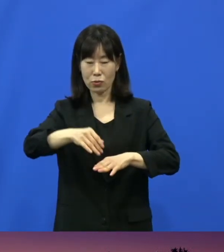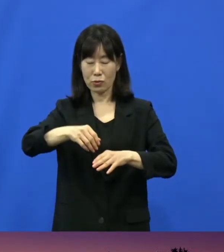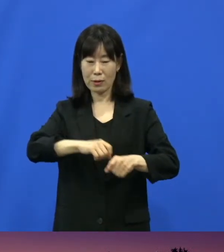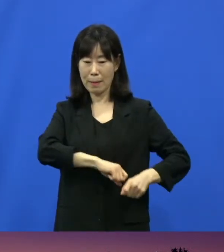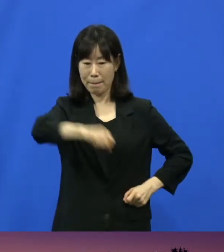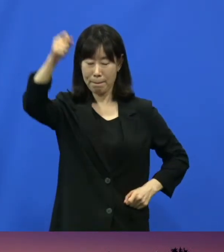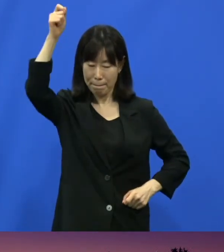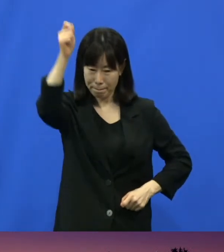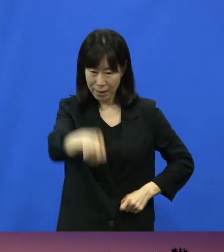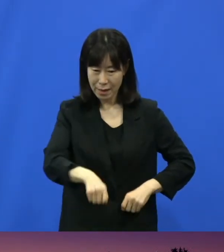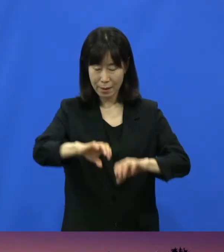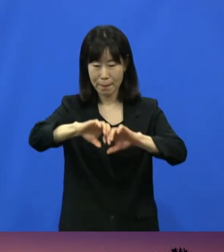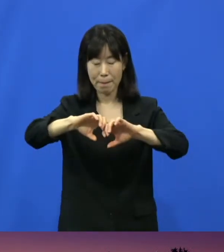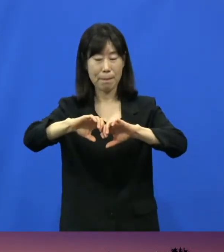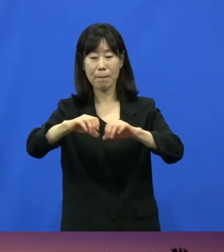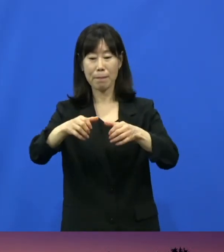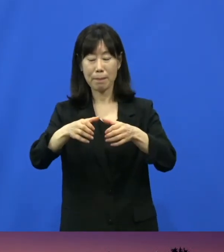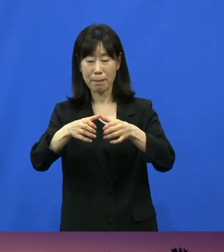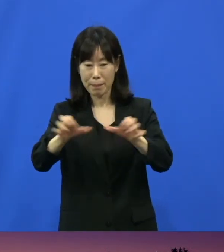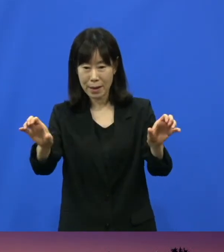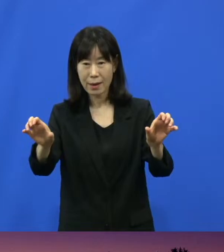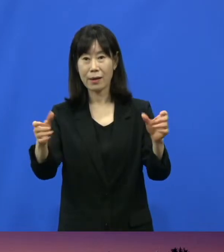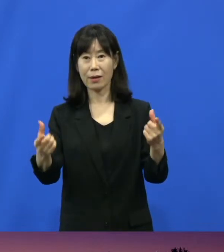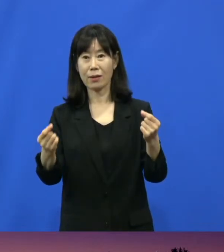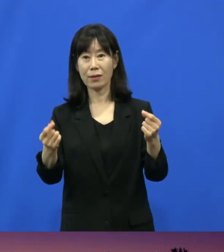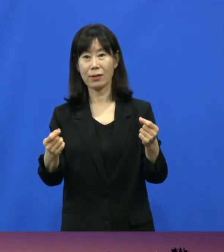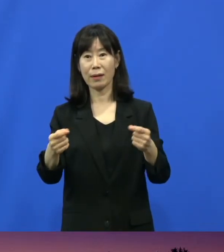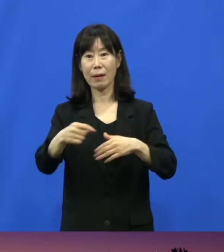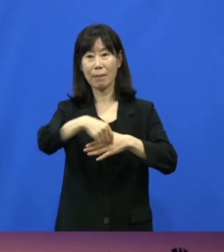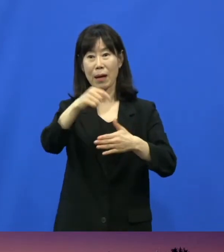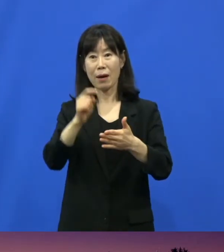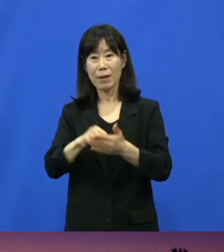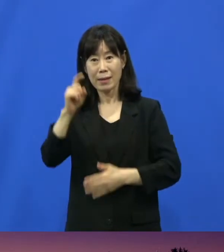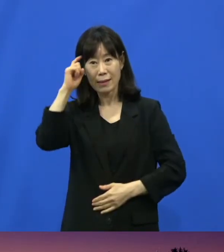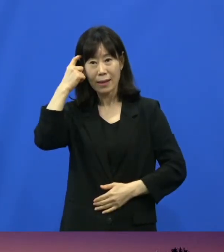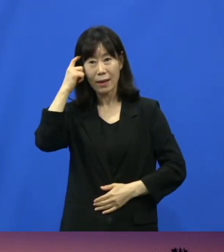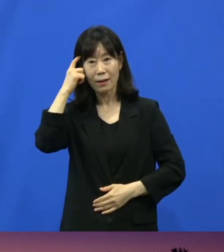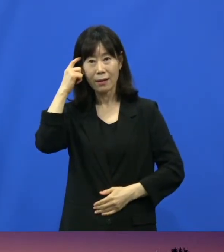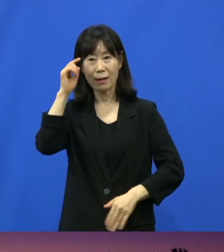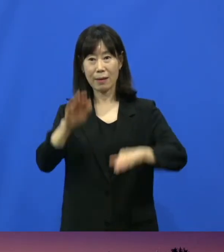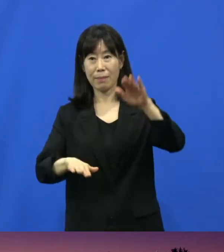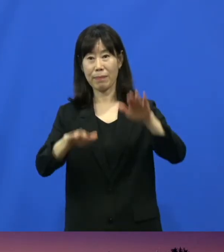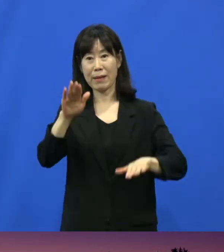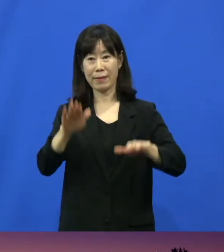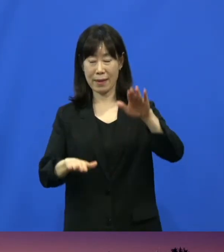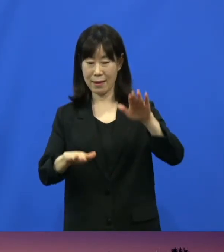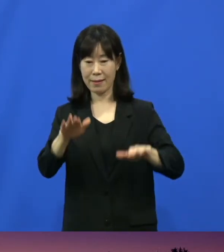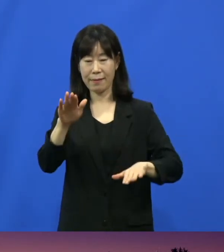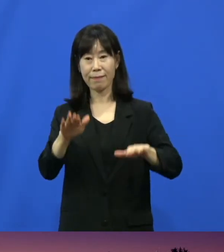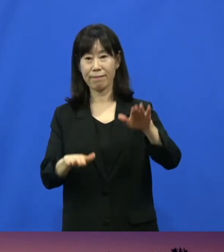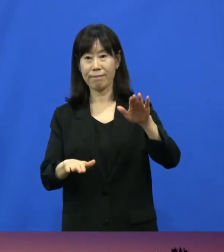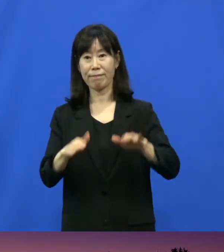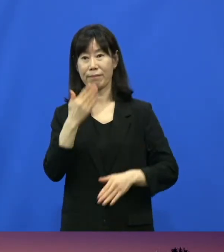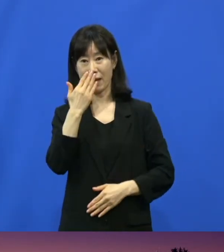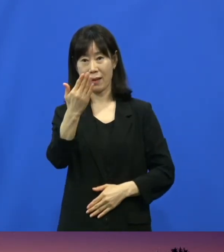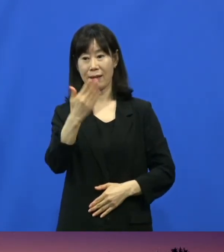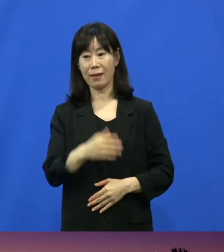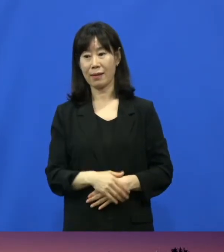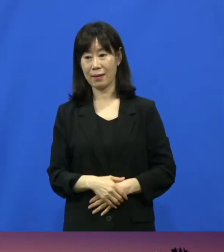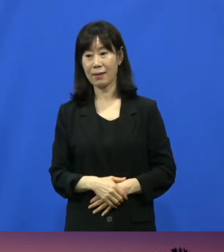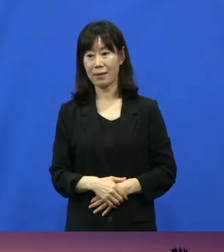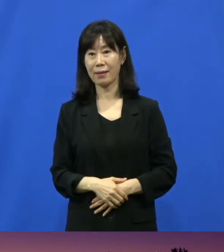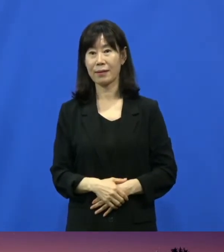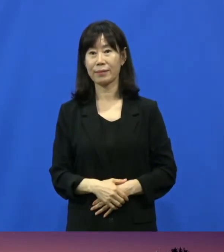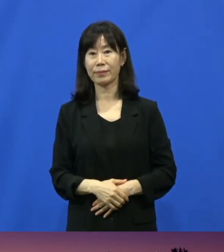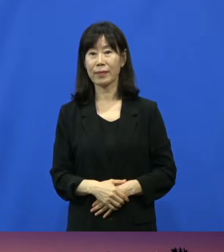또 마음의 생각과 뜻을 감추라 하나니 판단하나니. 하나님의 말씀은 살아있습니다. 말씀이 살아있다는 건 놀라운 일이에요. 우리의